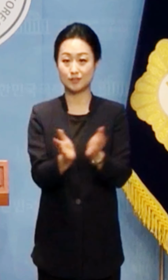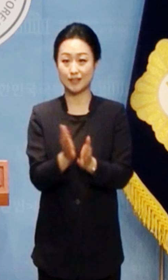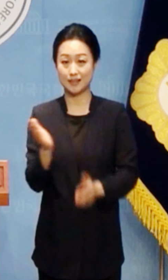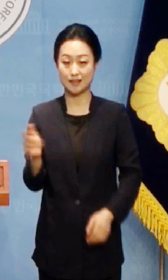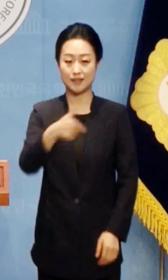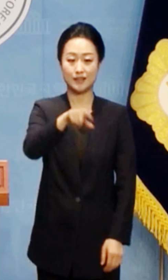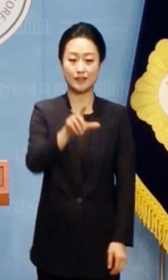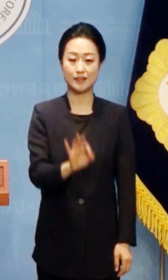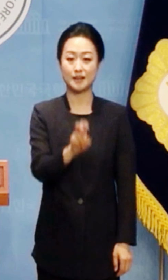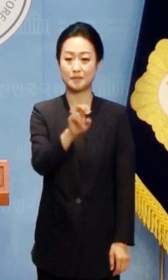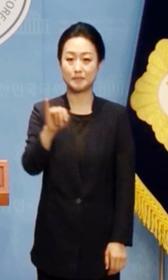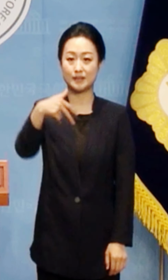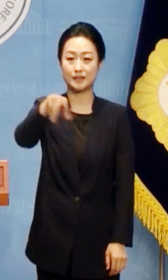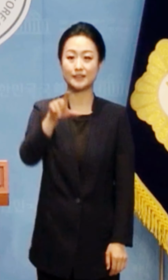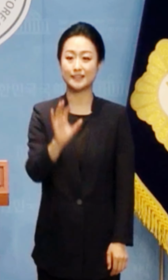강미정